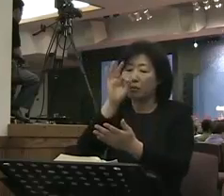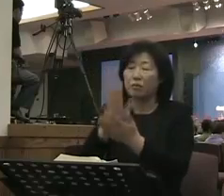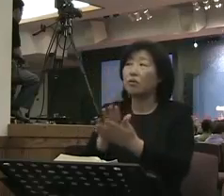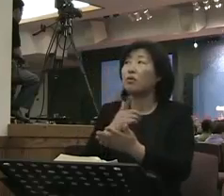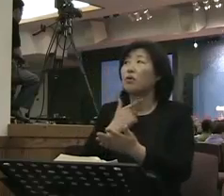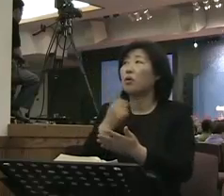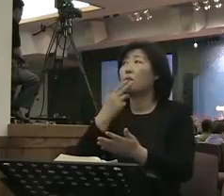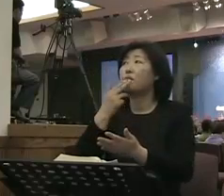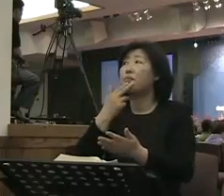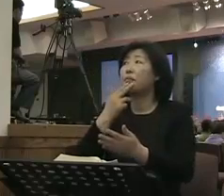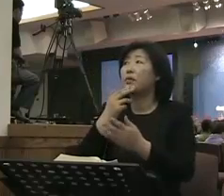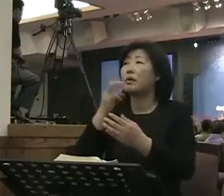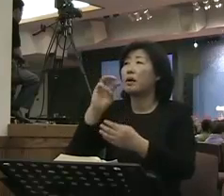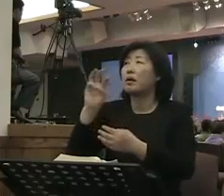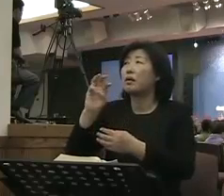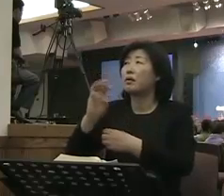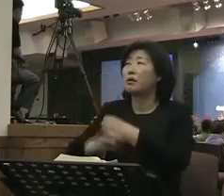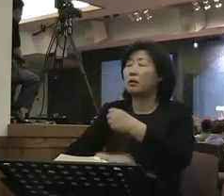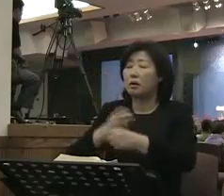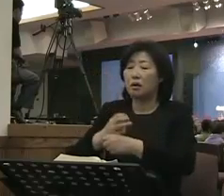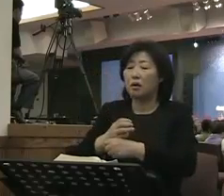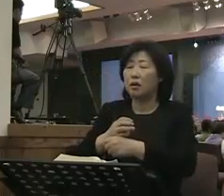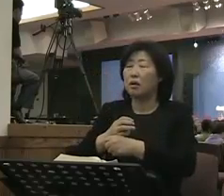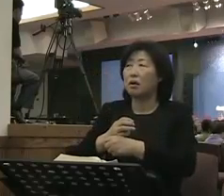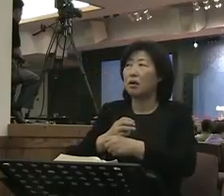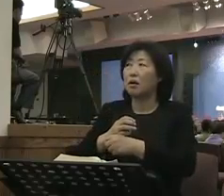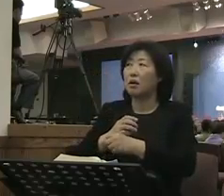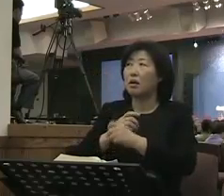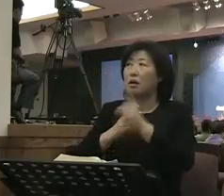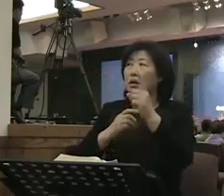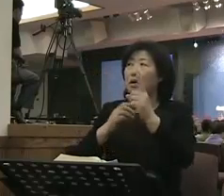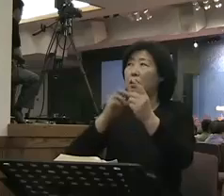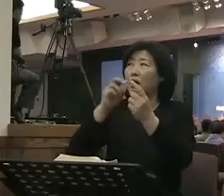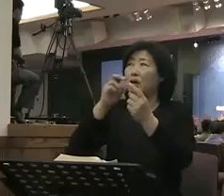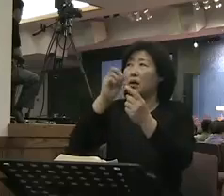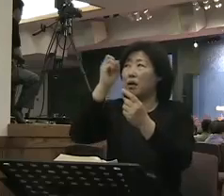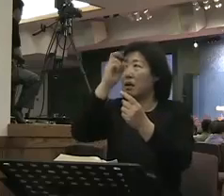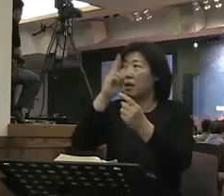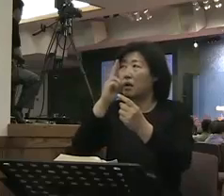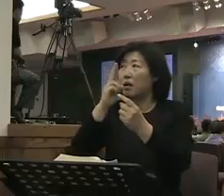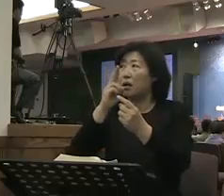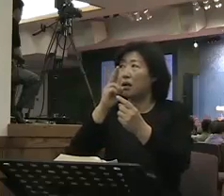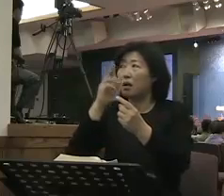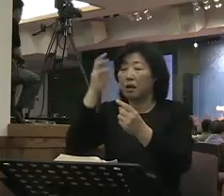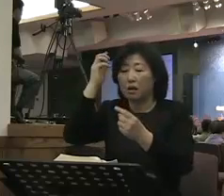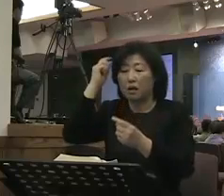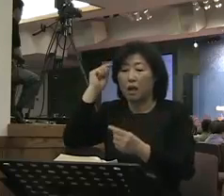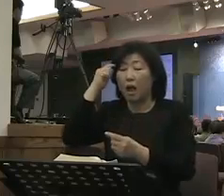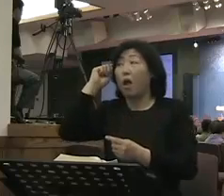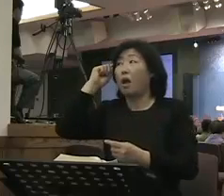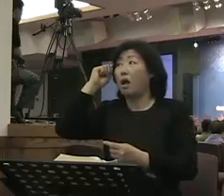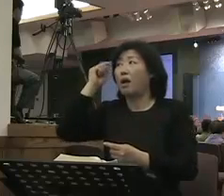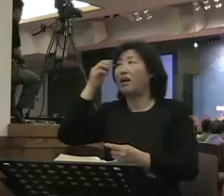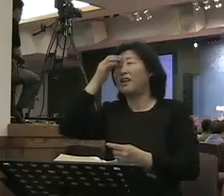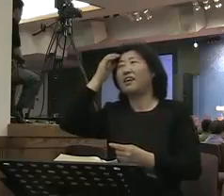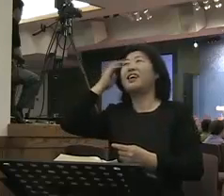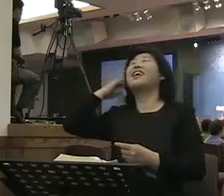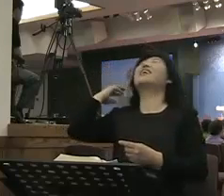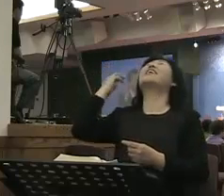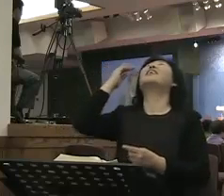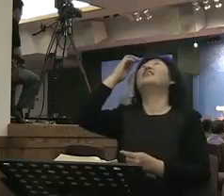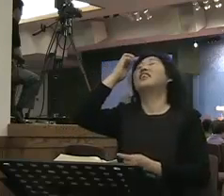그때 30년 전에 보았던 한 장면이 갑자기 이 말씀을 묵상하는데 생각이 나더라고요. 머리가 되게 좋나